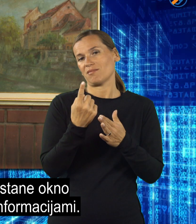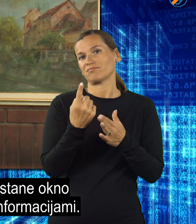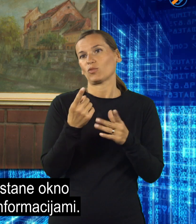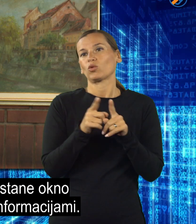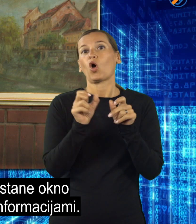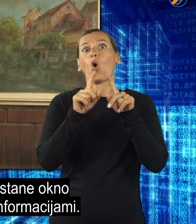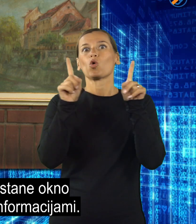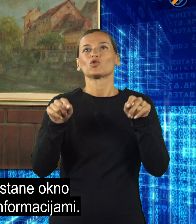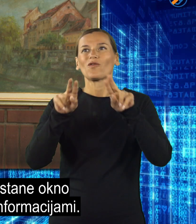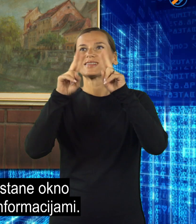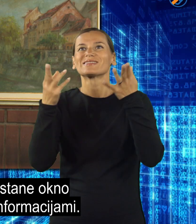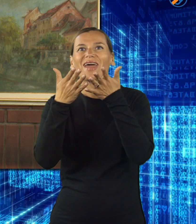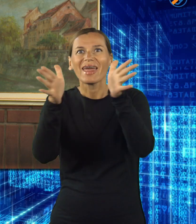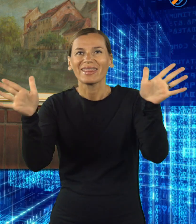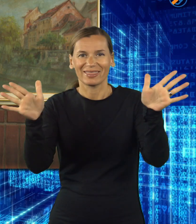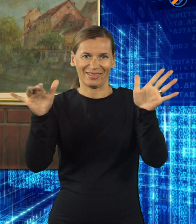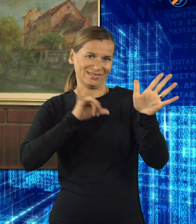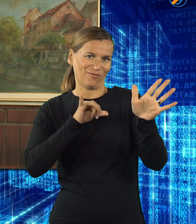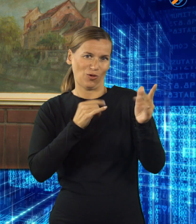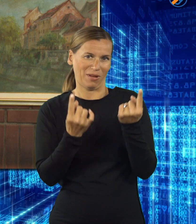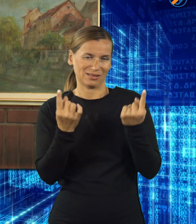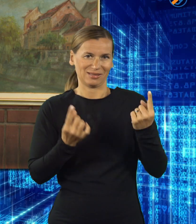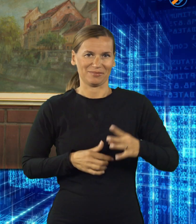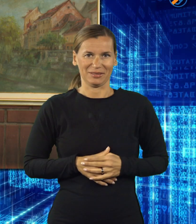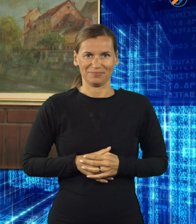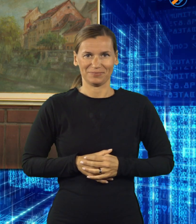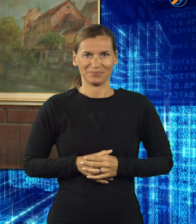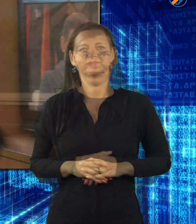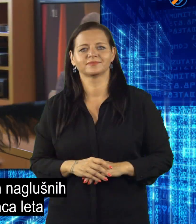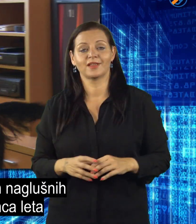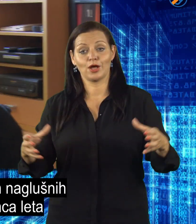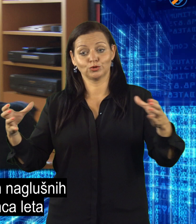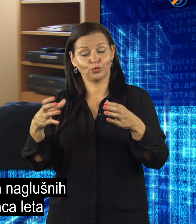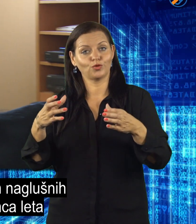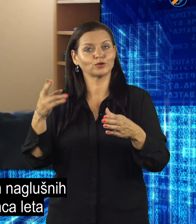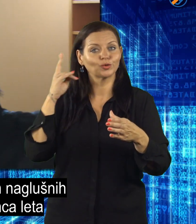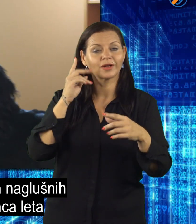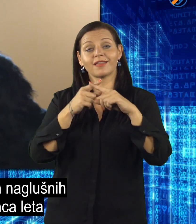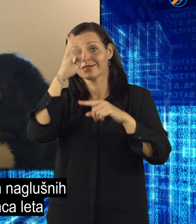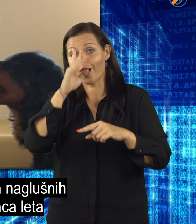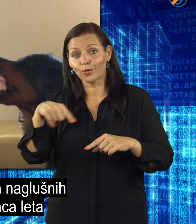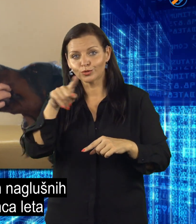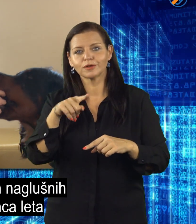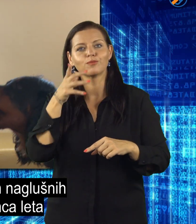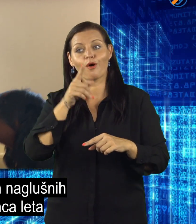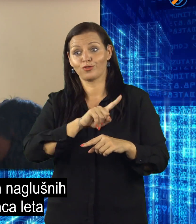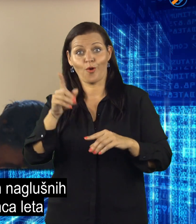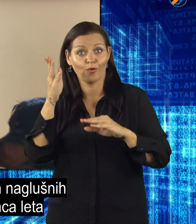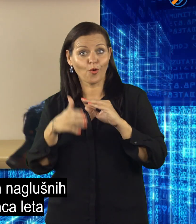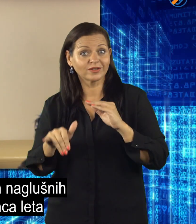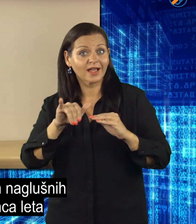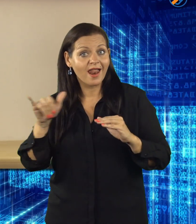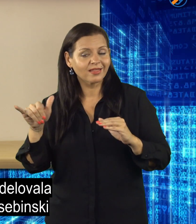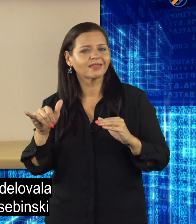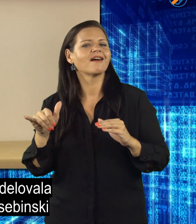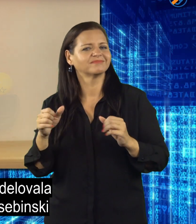svet z popolnimi informacijami. Skupnost gluhih in naglušnih bo zato do